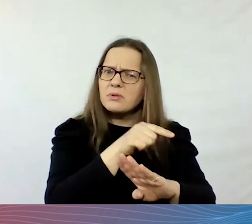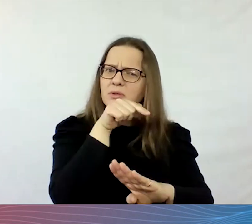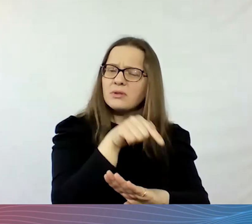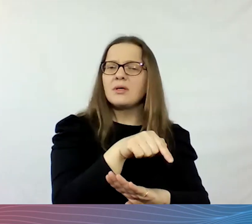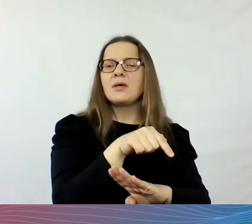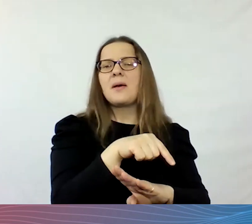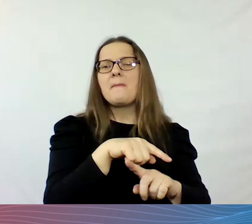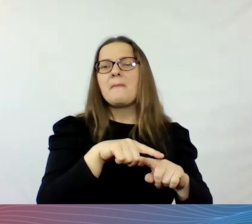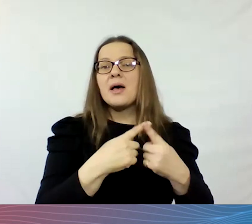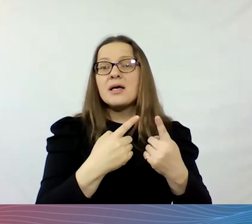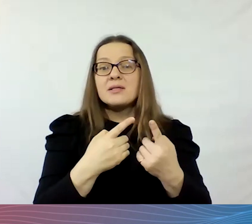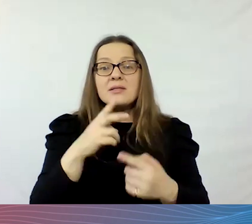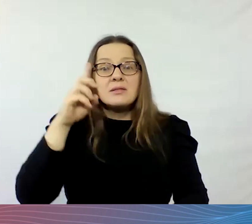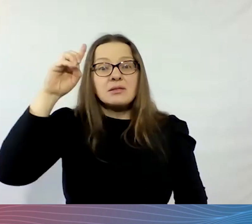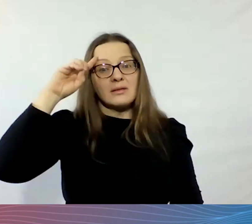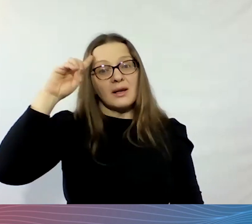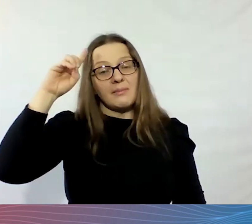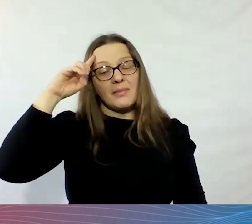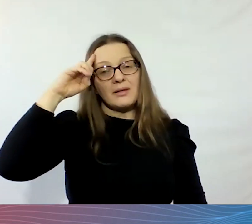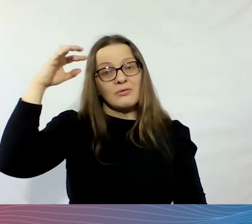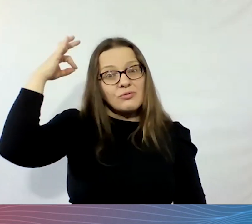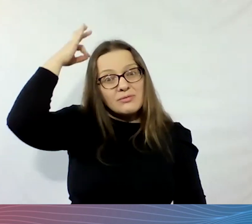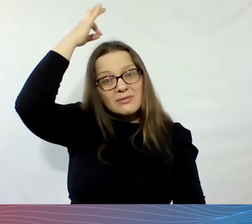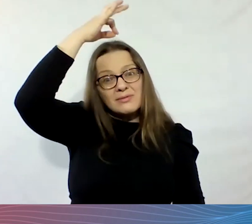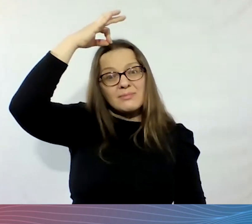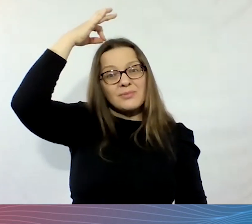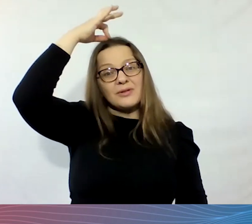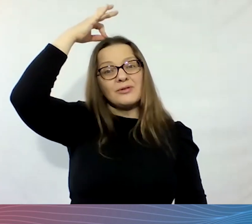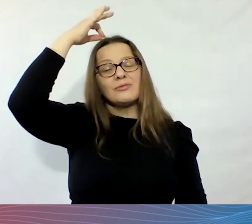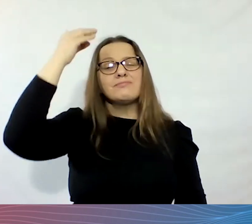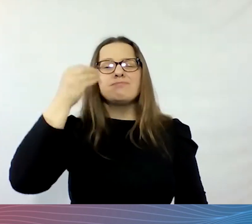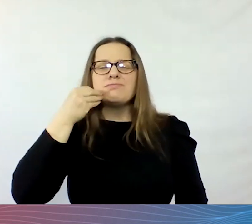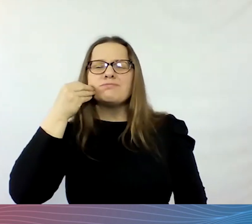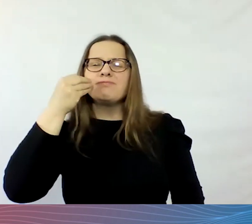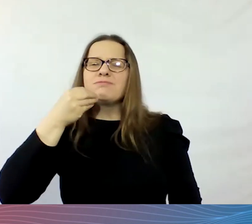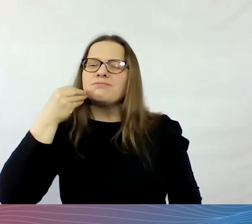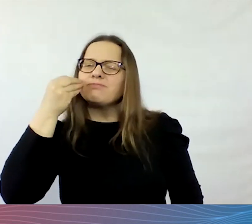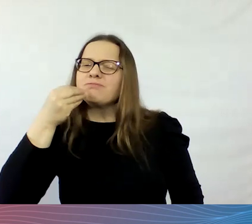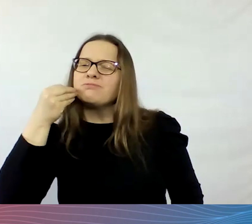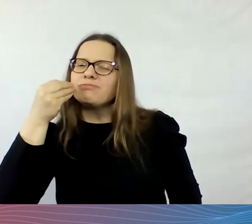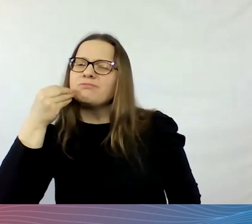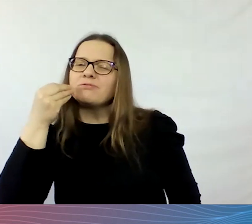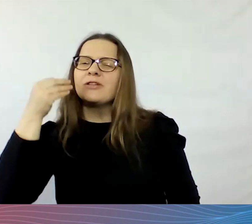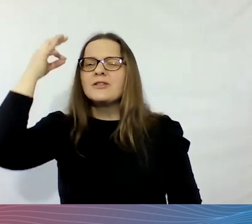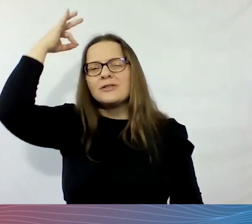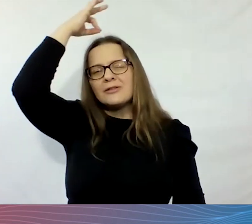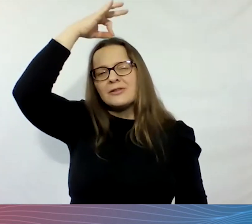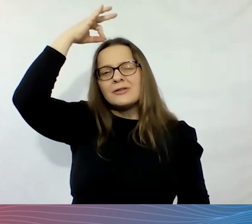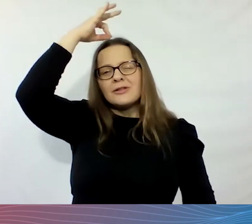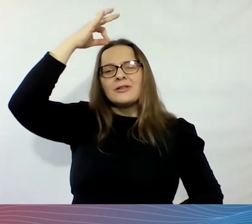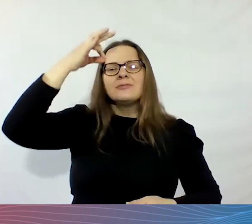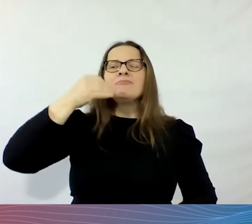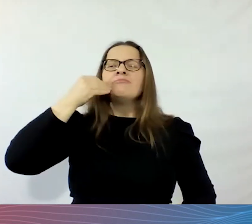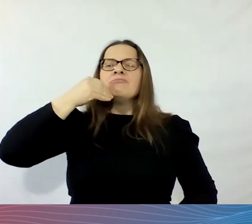do Espírito. Beber do Espírito, irmãos, faz com que você se constitua do próprio Cristo.